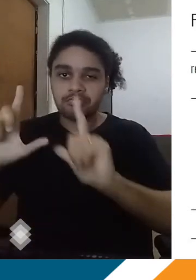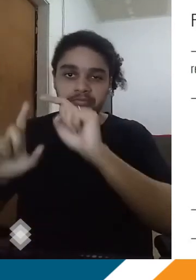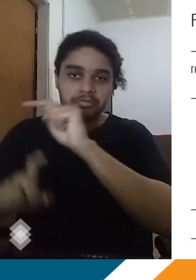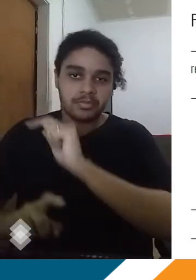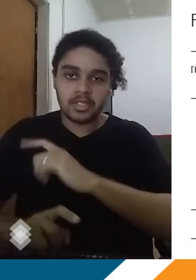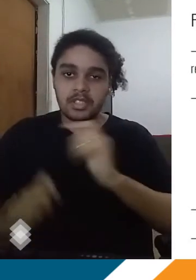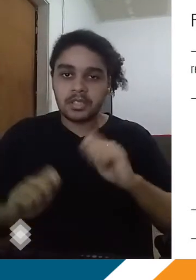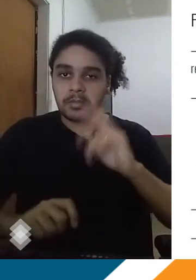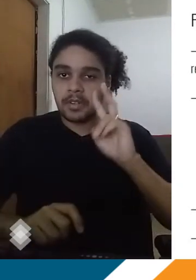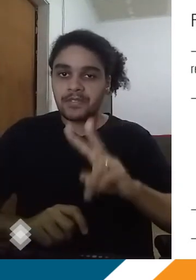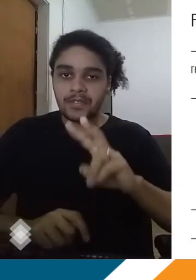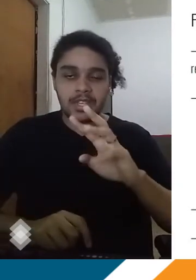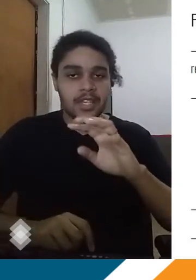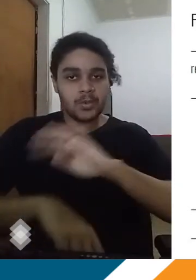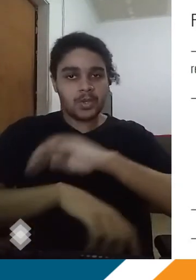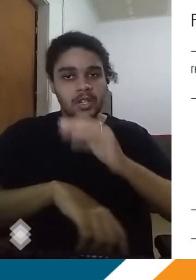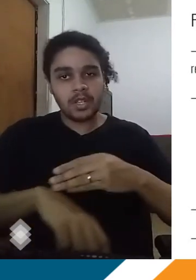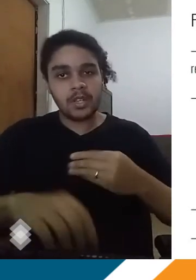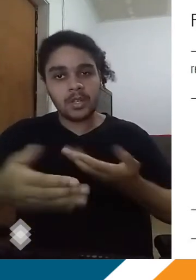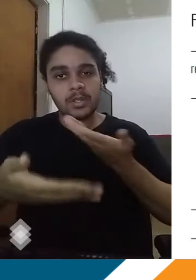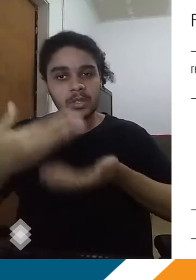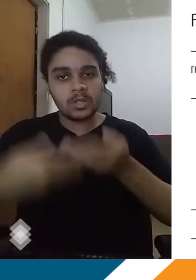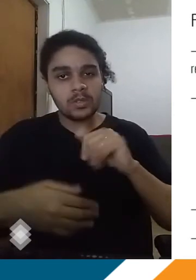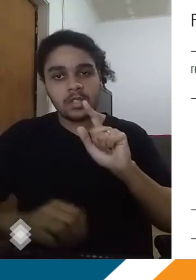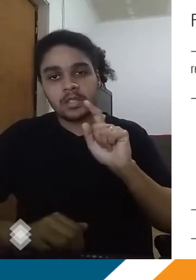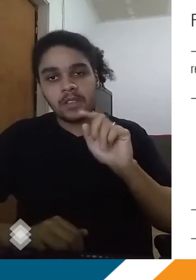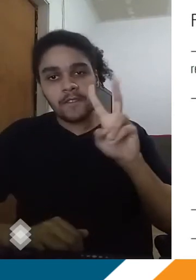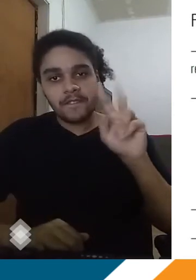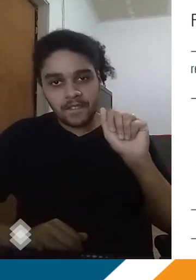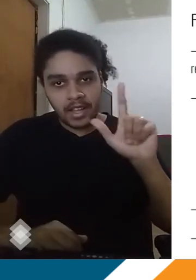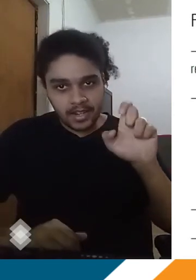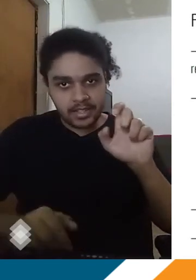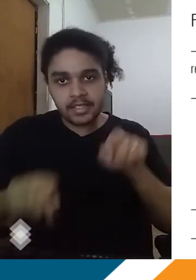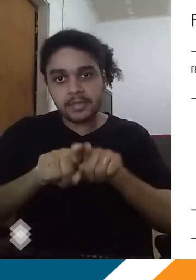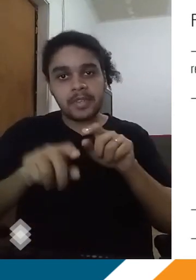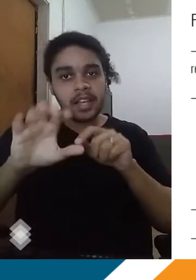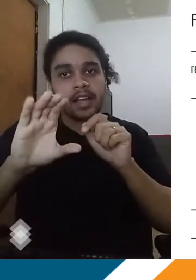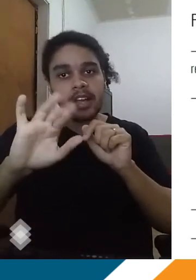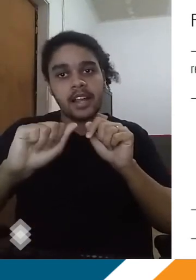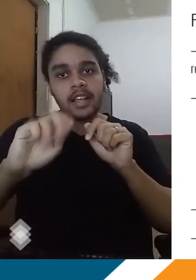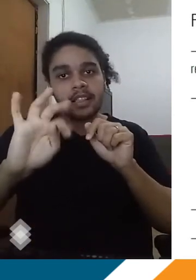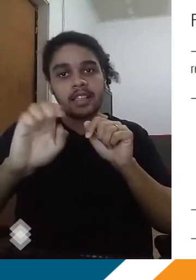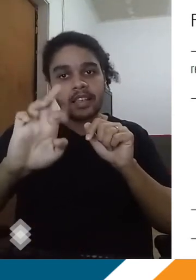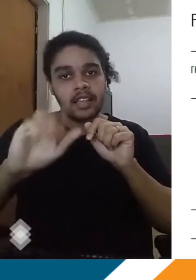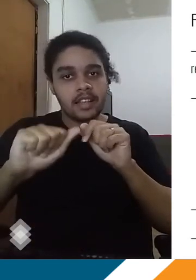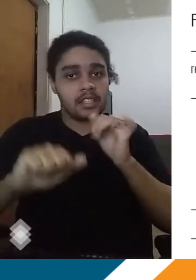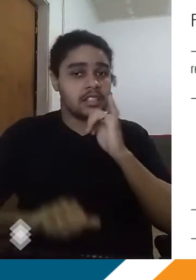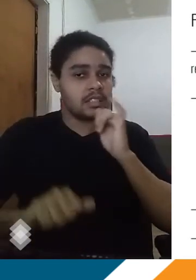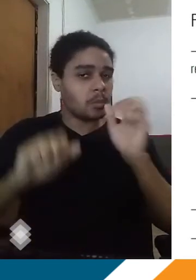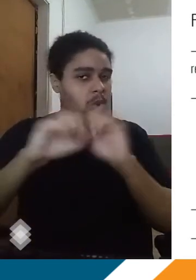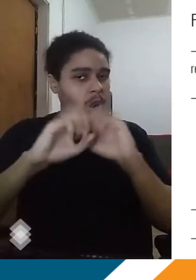do seu slide. A gente tem algumas unidades de relevo associadas a essas depressões, como os vales e as